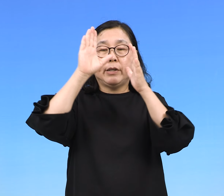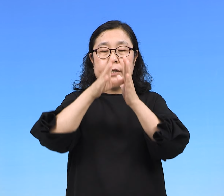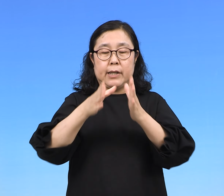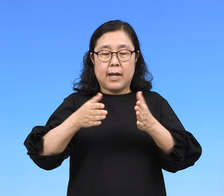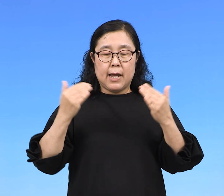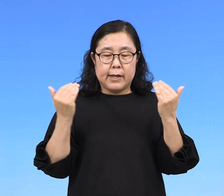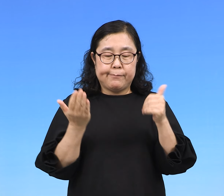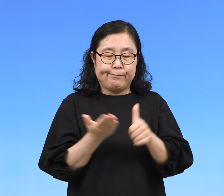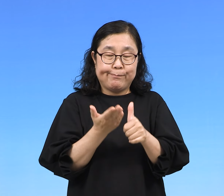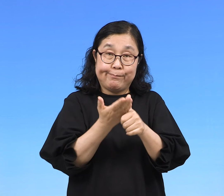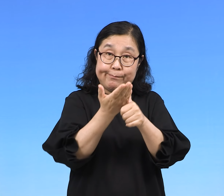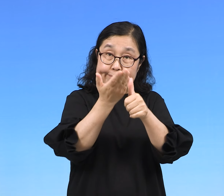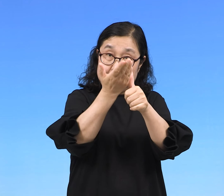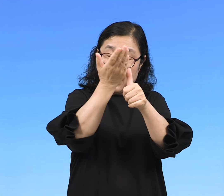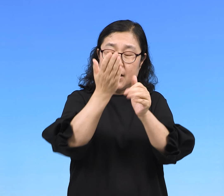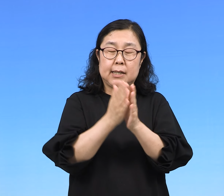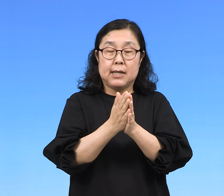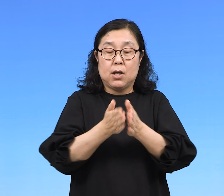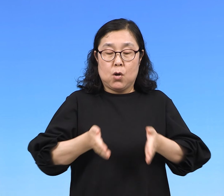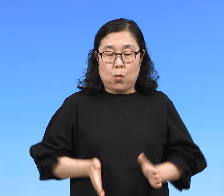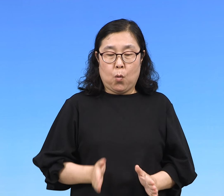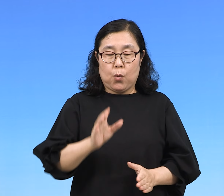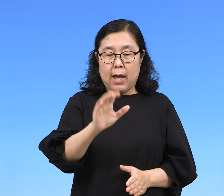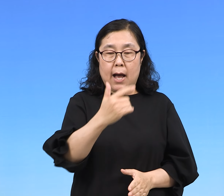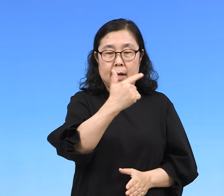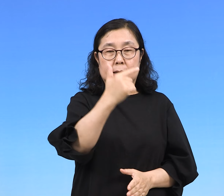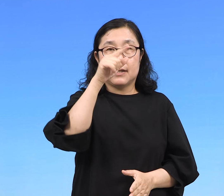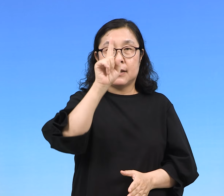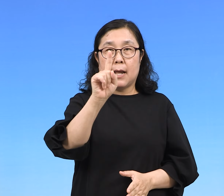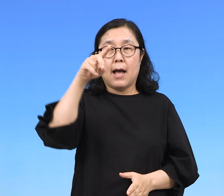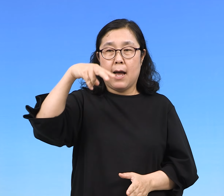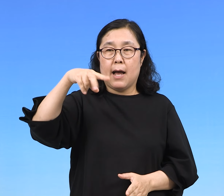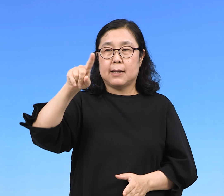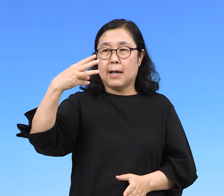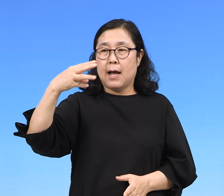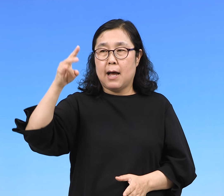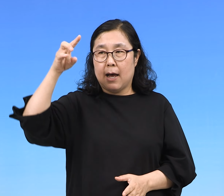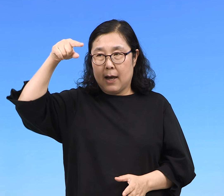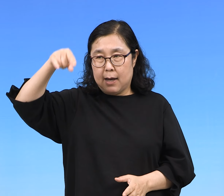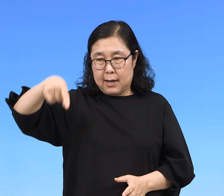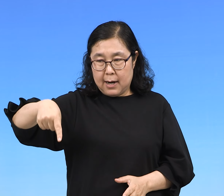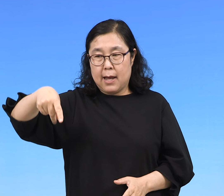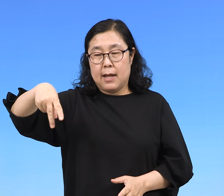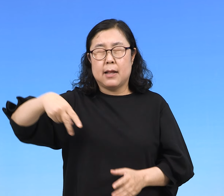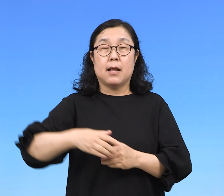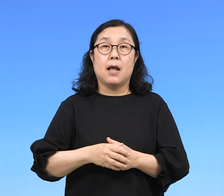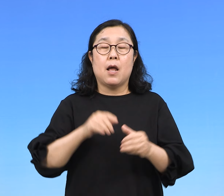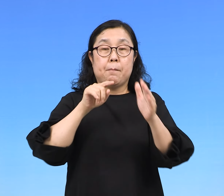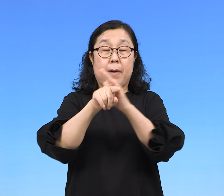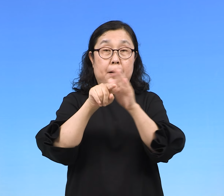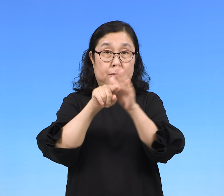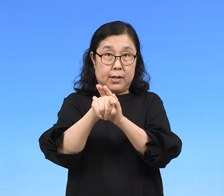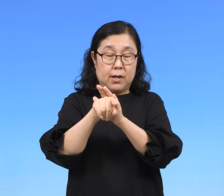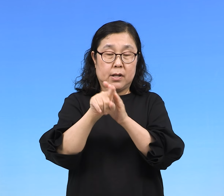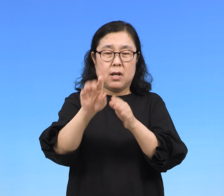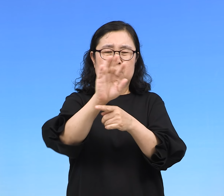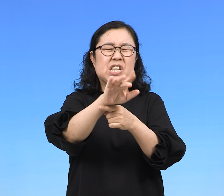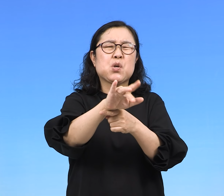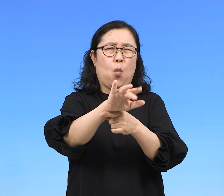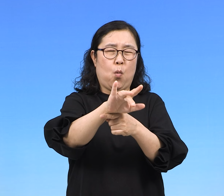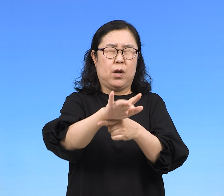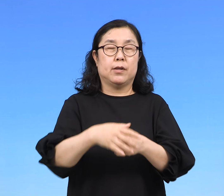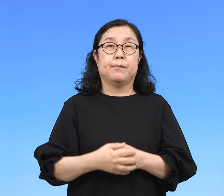머물고 계시던 고향 나사렛을 방문하셨는데 그 당시 나사렛은 엄청 낙후된